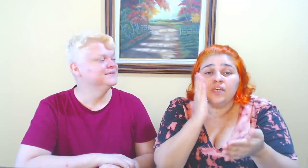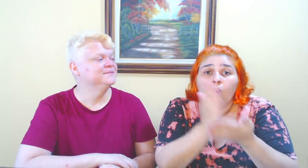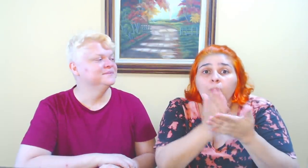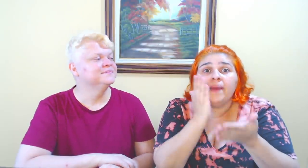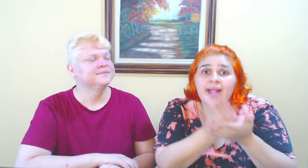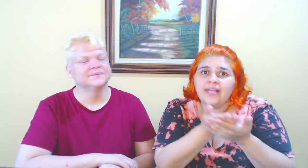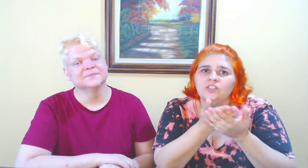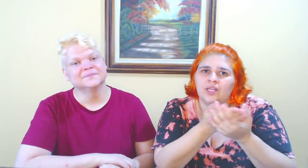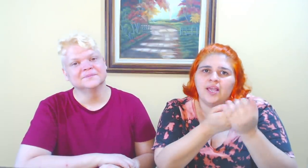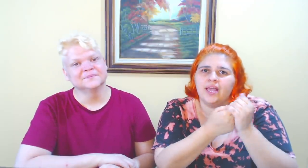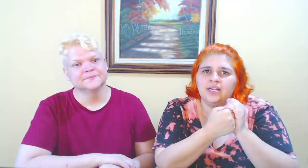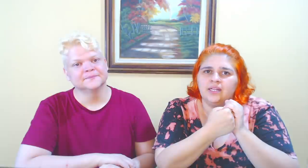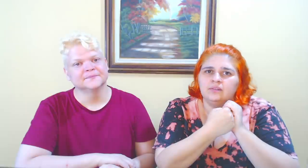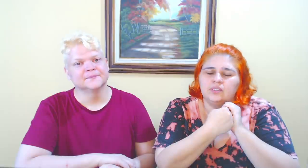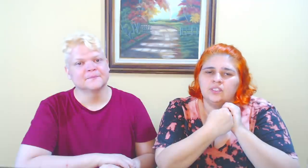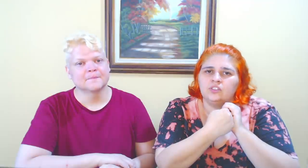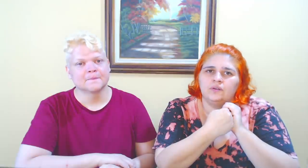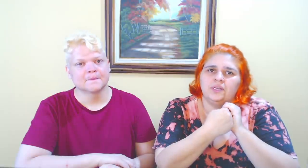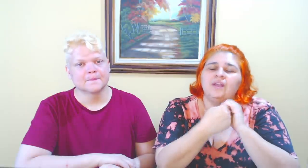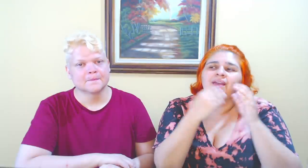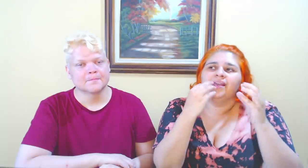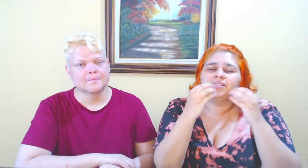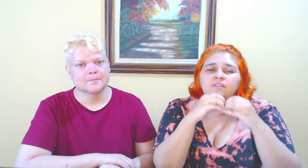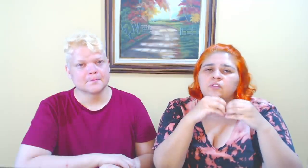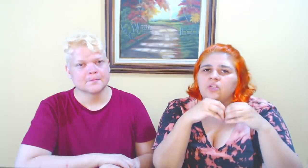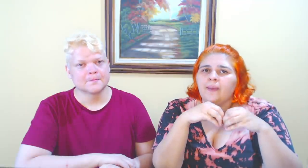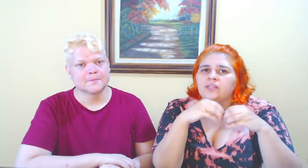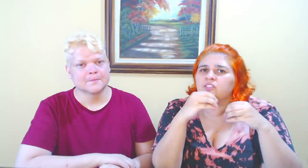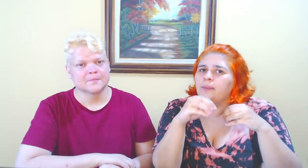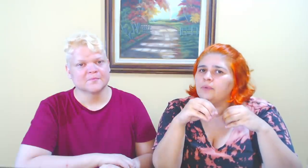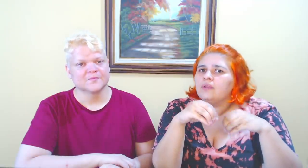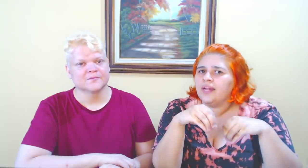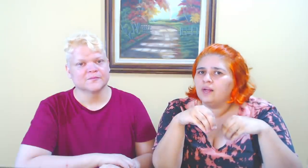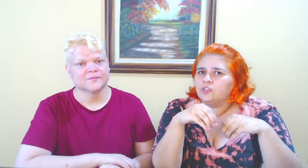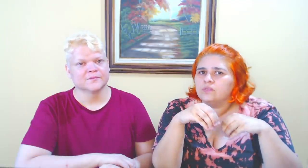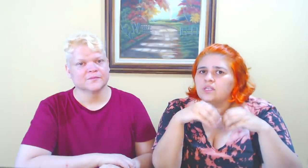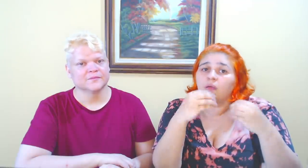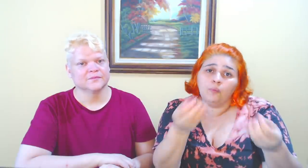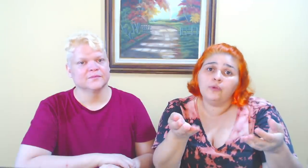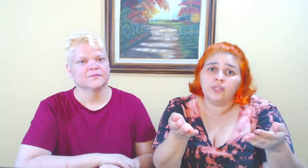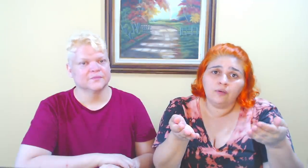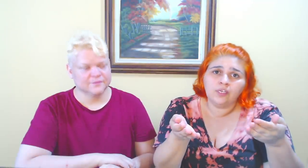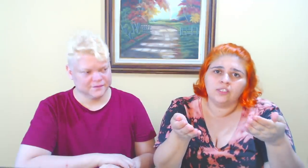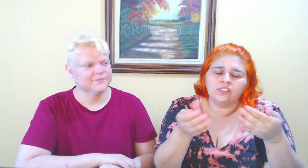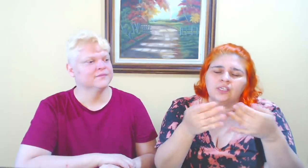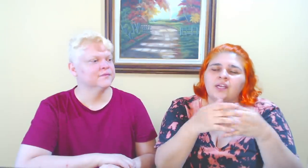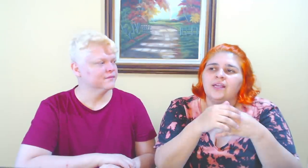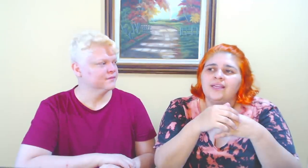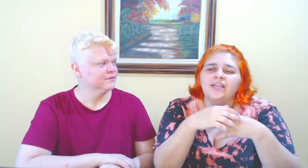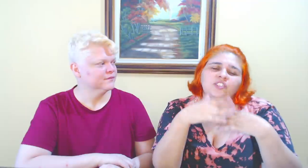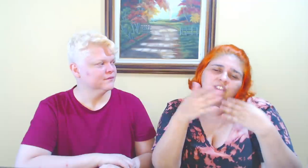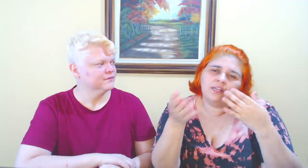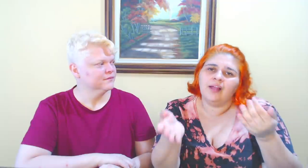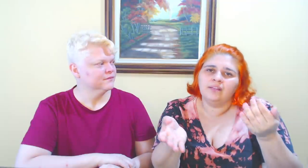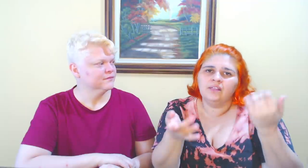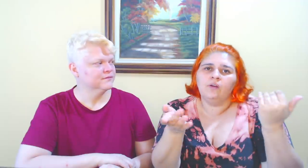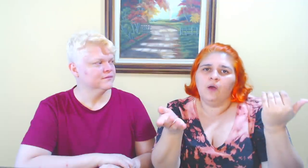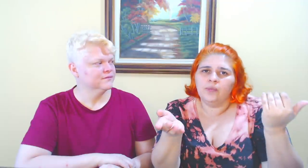compreende Quem é ele Dentro da história Esse nível de empatia É muito legal de conseguir Como protagonista E a gente tem Do lado dele O Robert